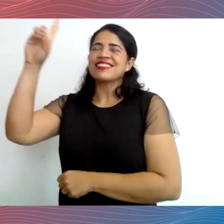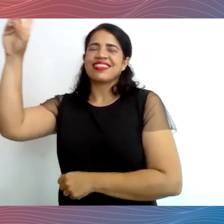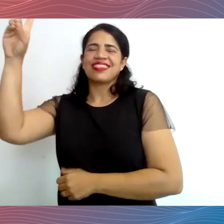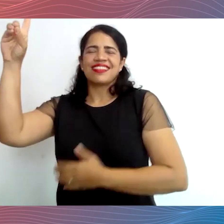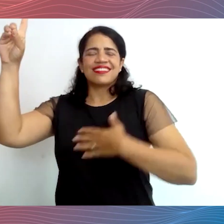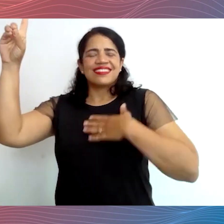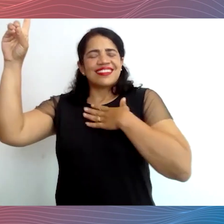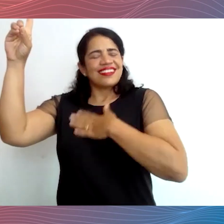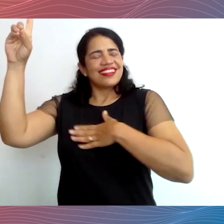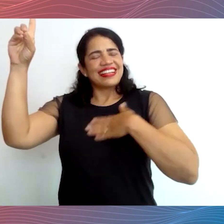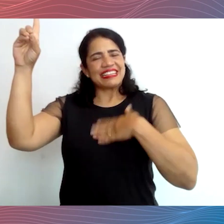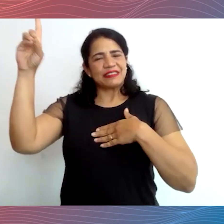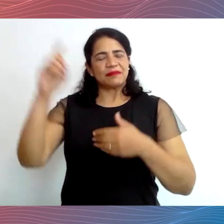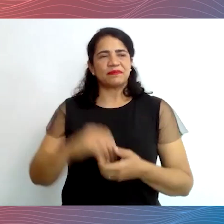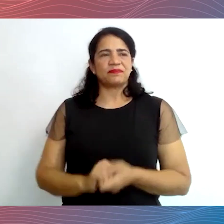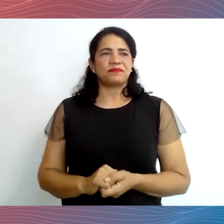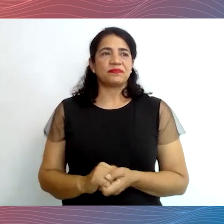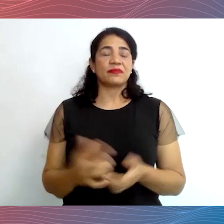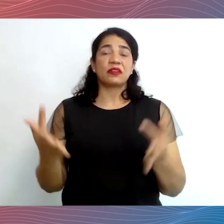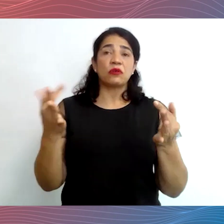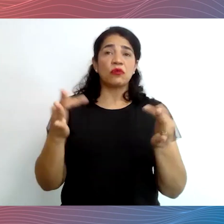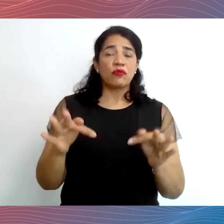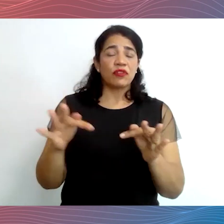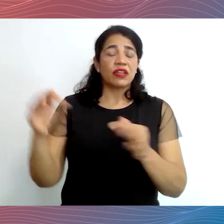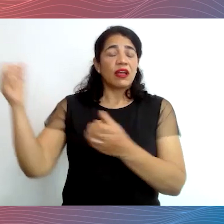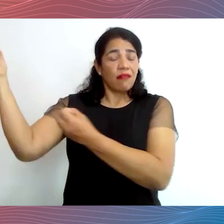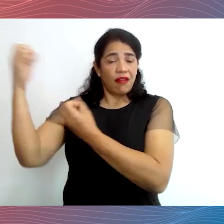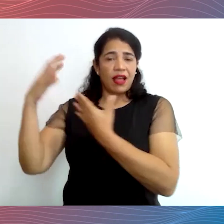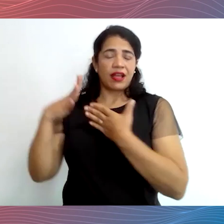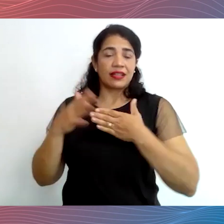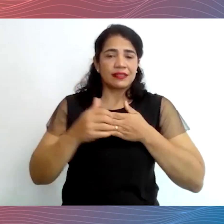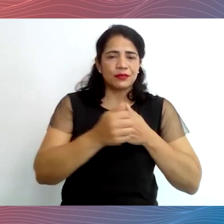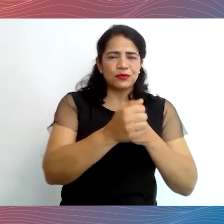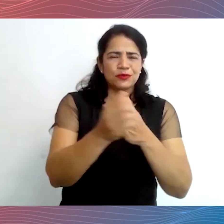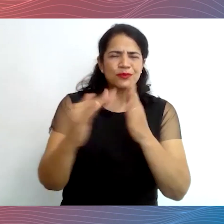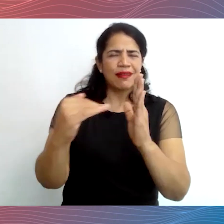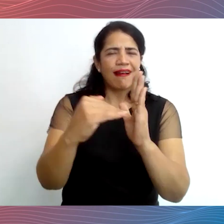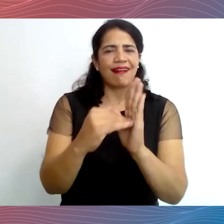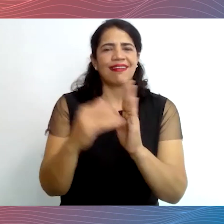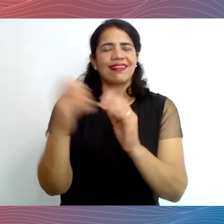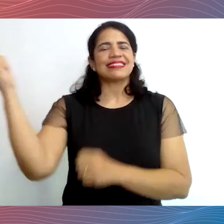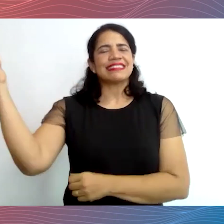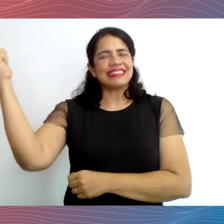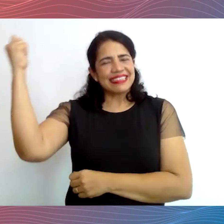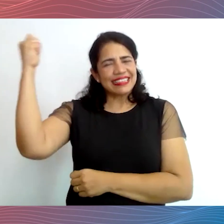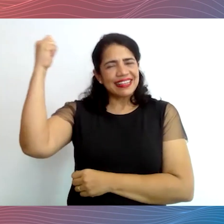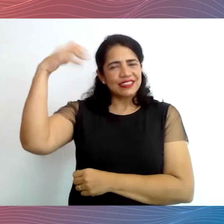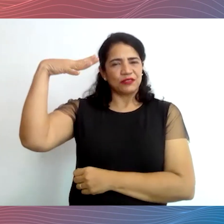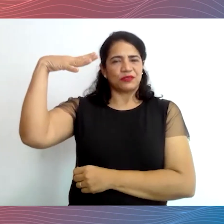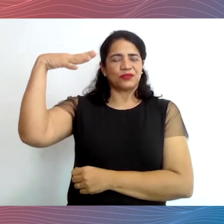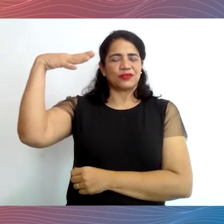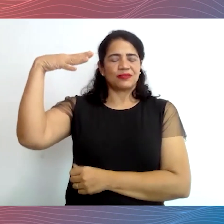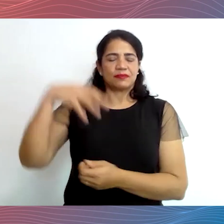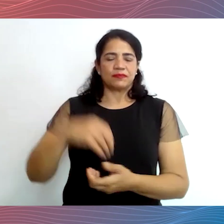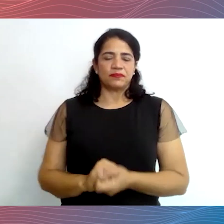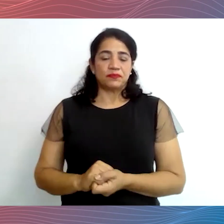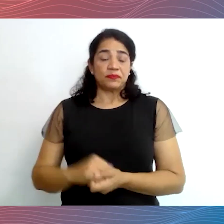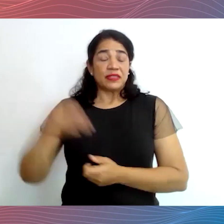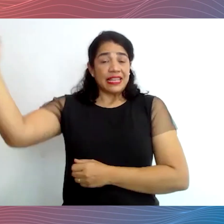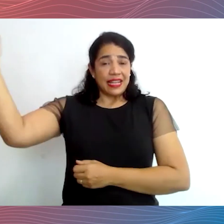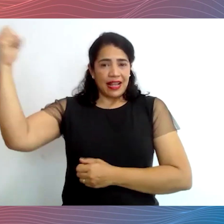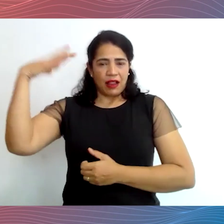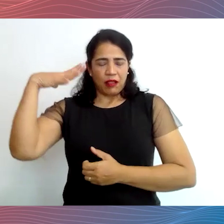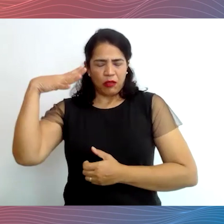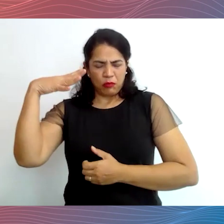luz. Agora somos luz no Senhor, devemos andar como filho da luz, e a luz expõe todas as coisas das